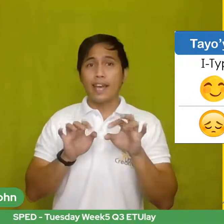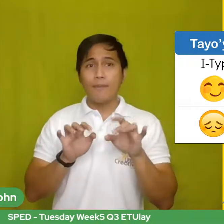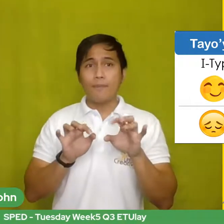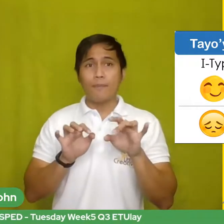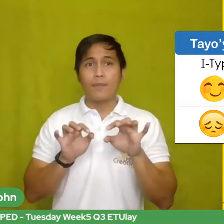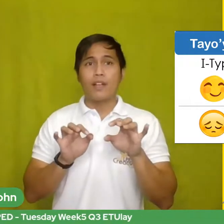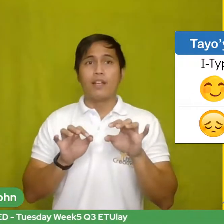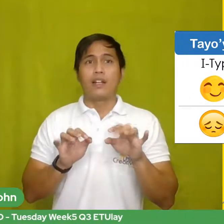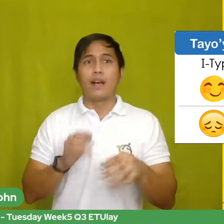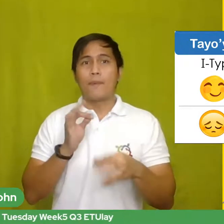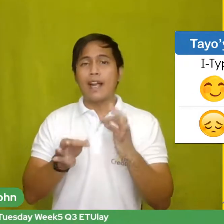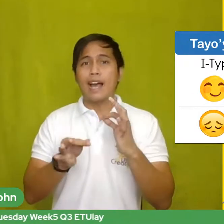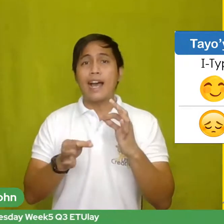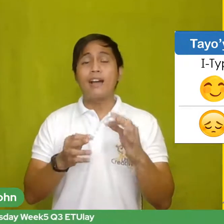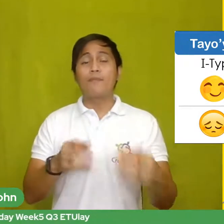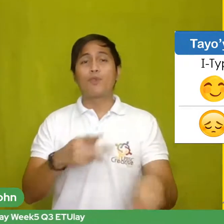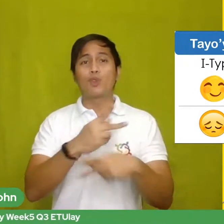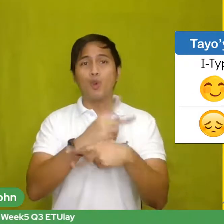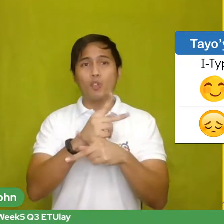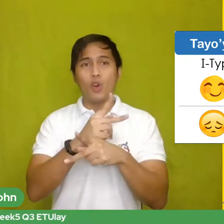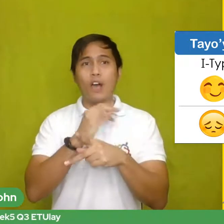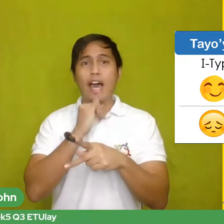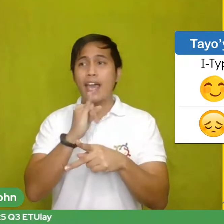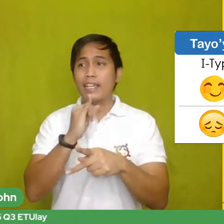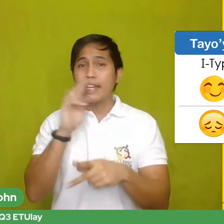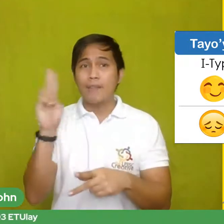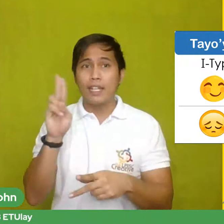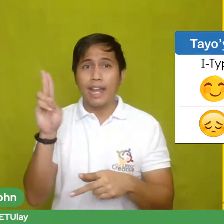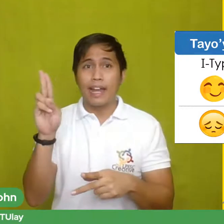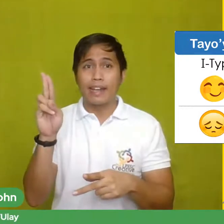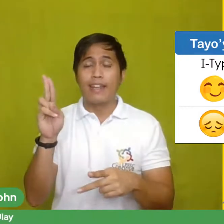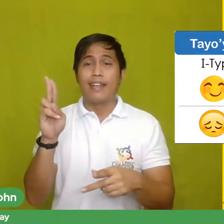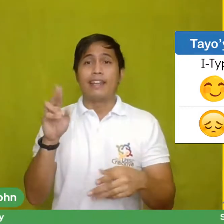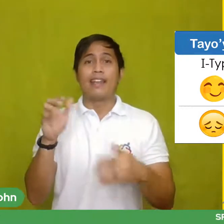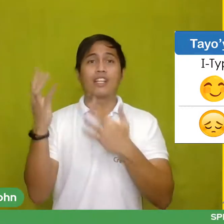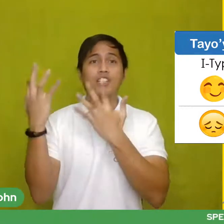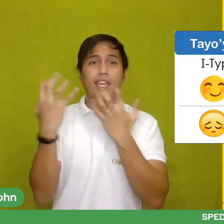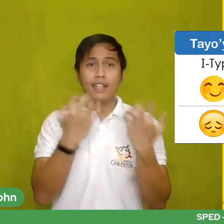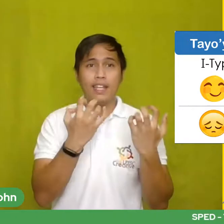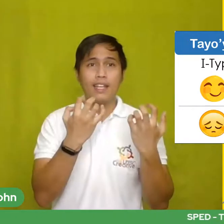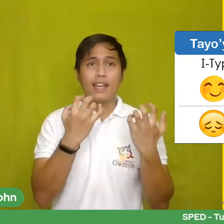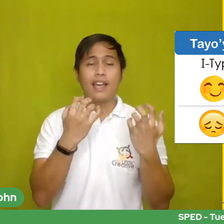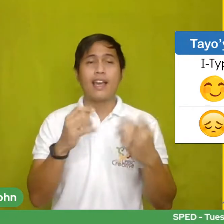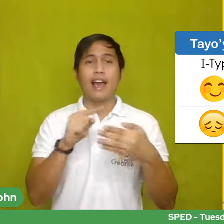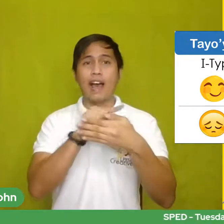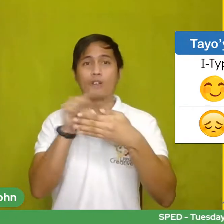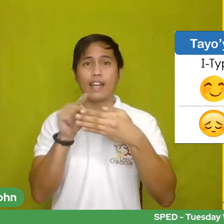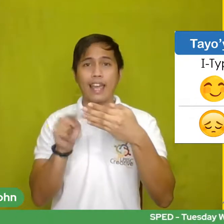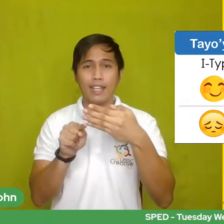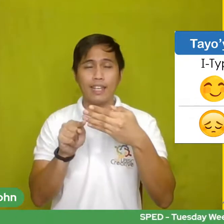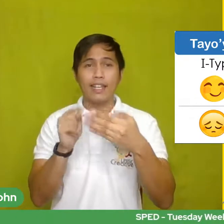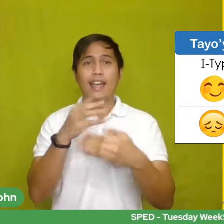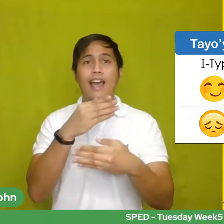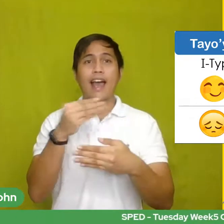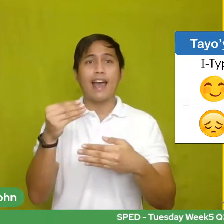I-type kapag ang produkto ay ginamitan ng shading, outlining,